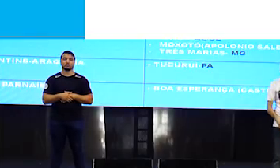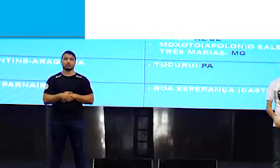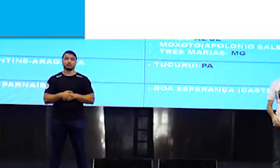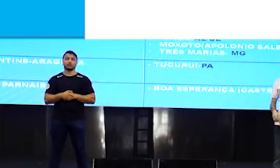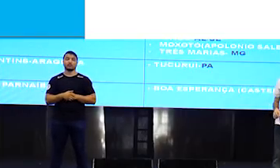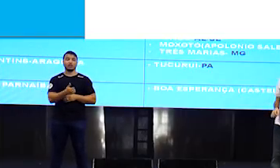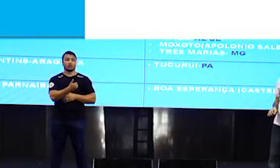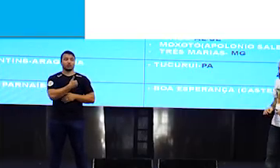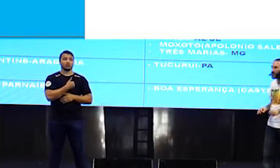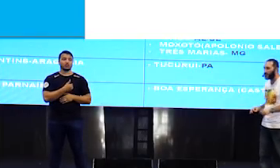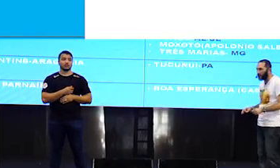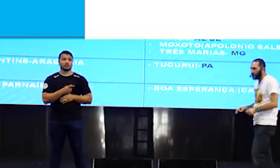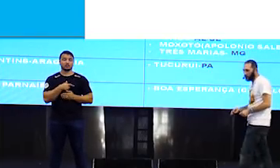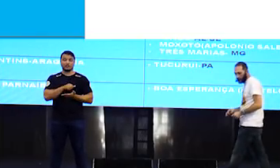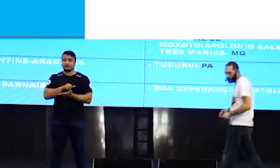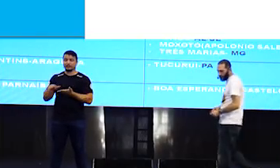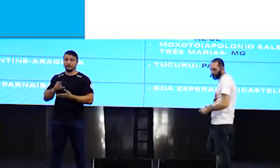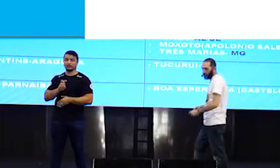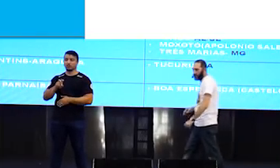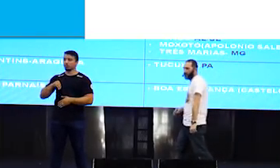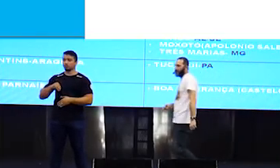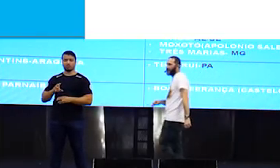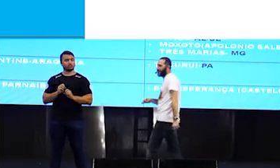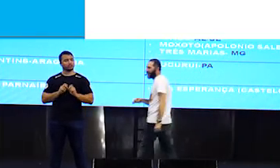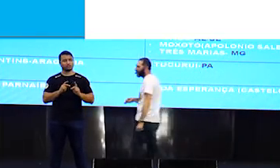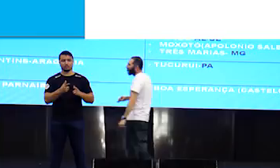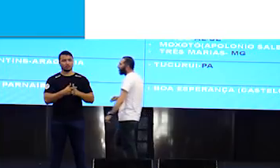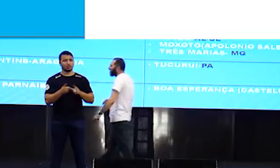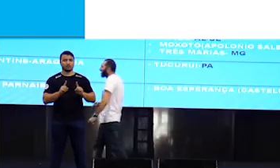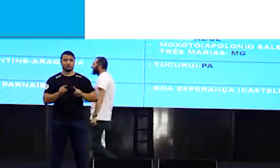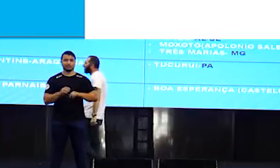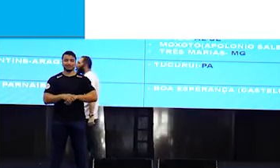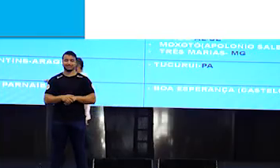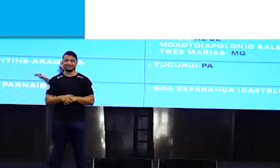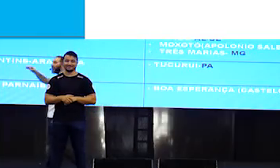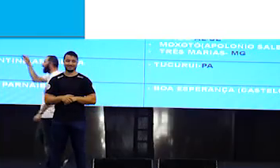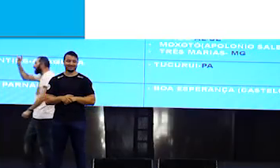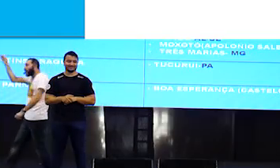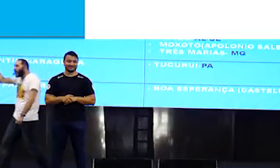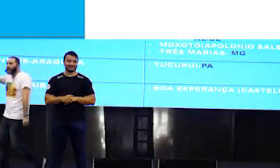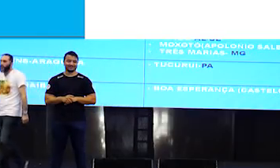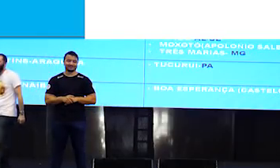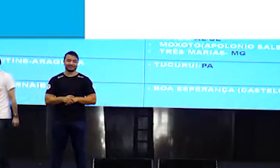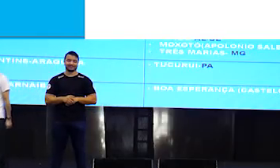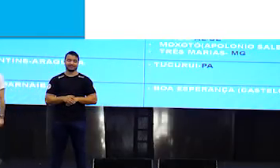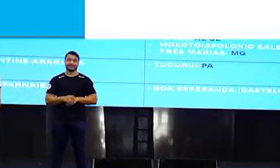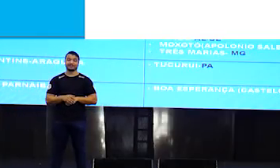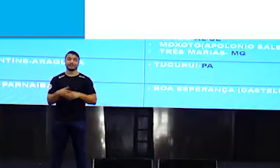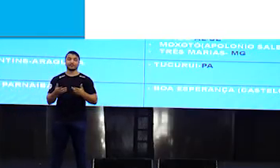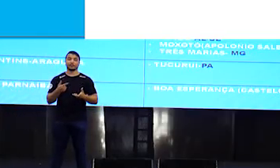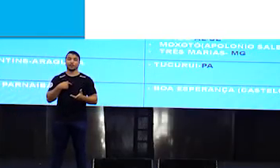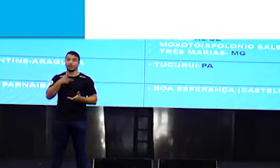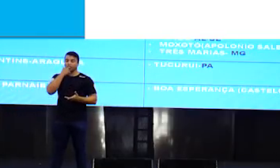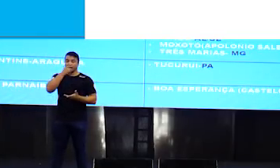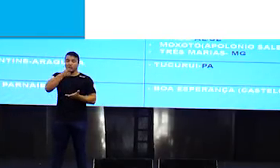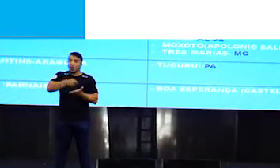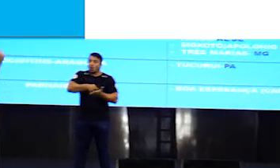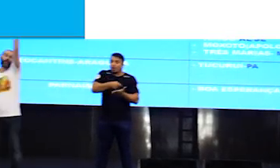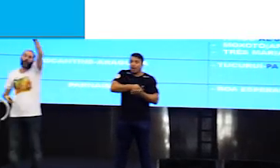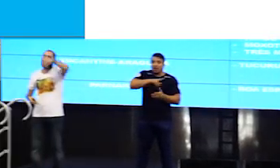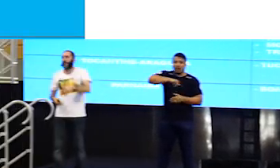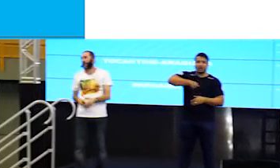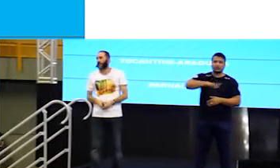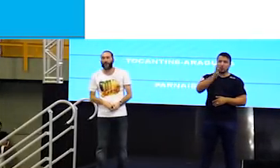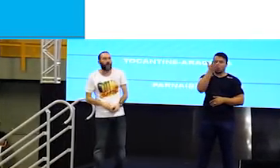Acabei de ser informado que serei expulso em 5 minutos. Tudo bem, certo? Então, eles não vão te cobrar, galerinha, que